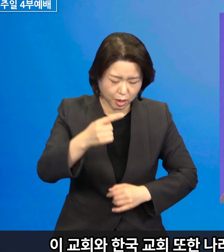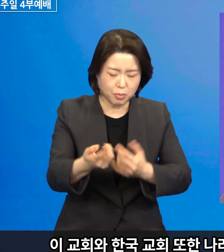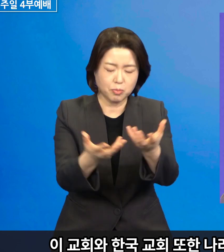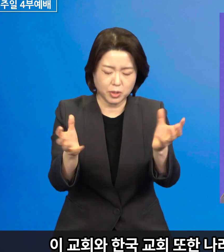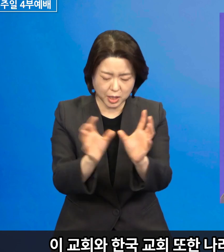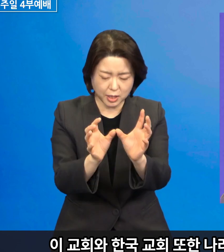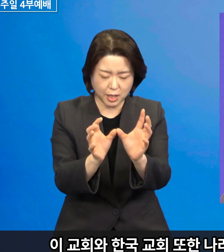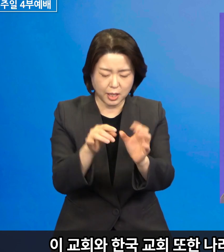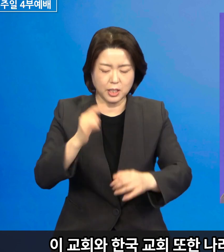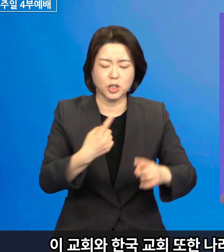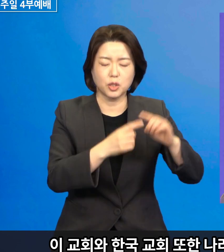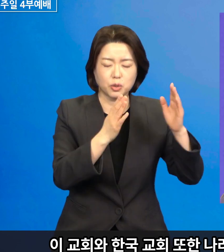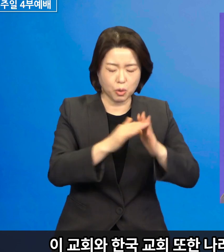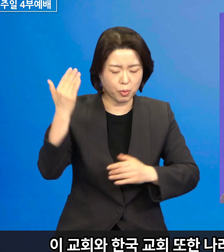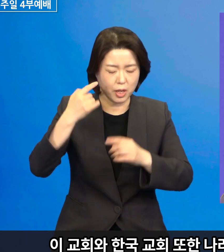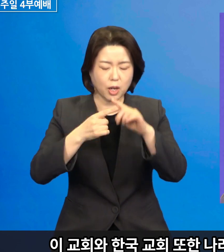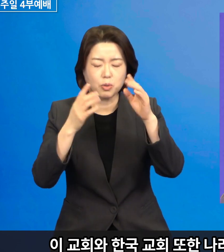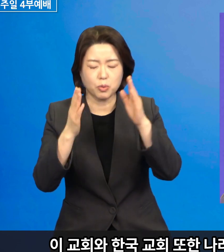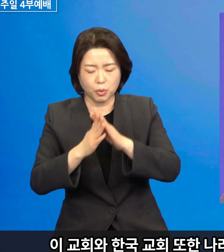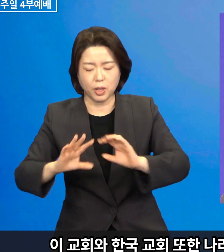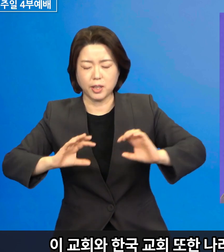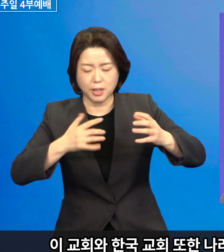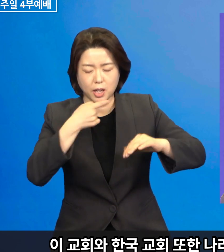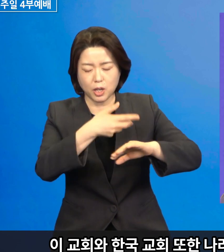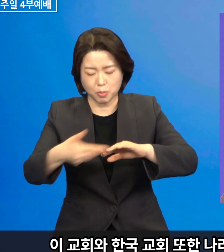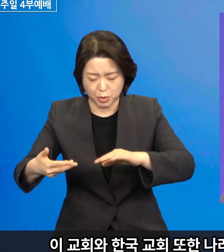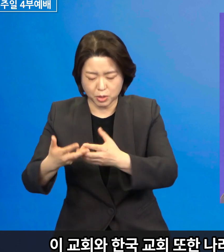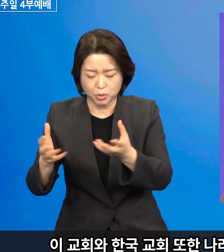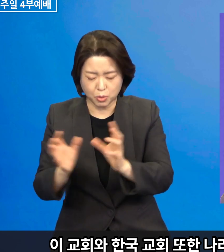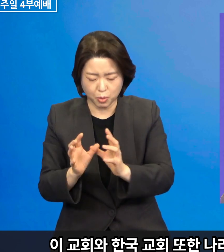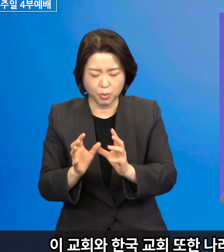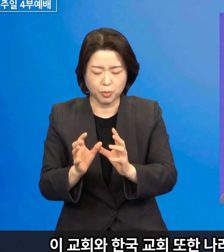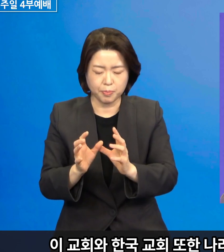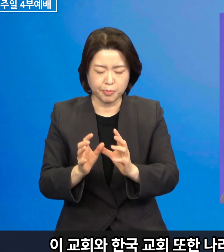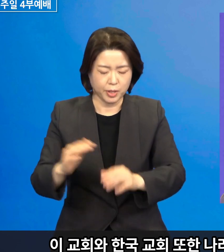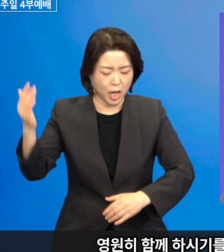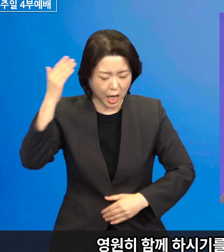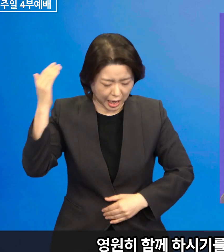이 교회와 한국교회 또한 나라와 민족 조국